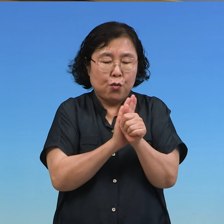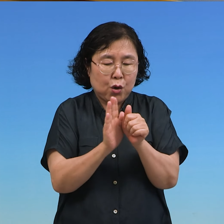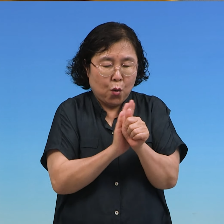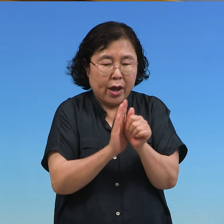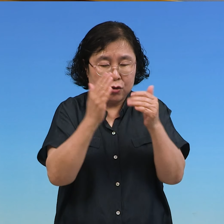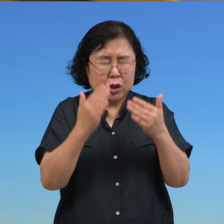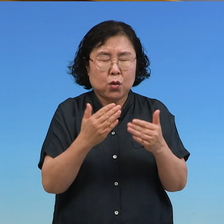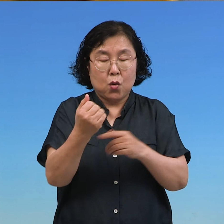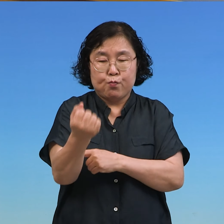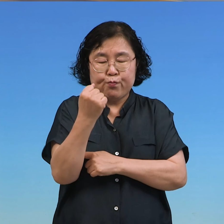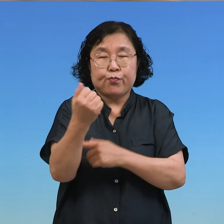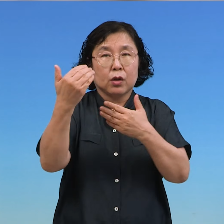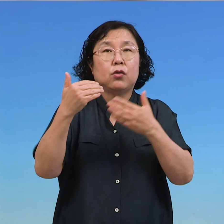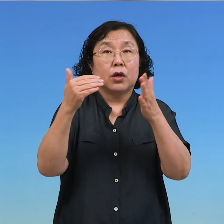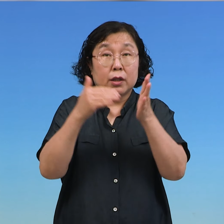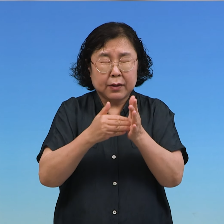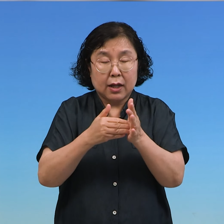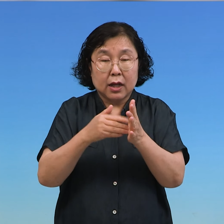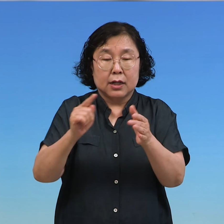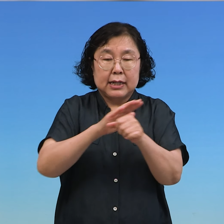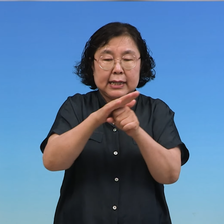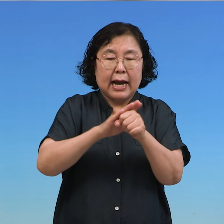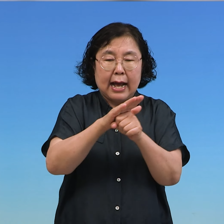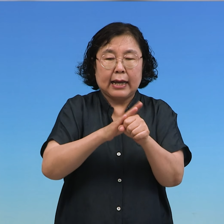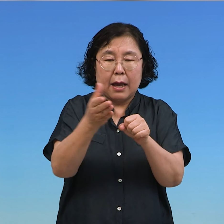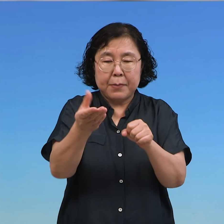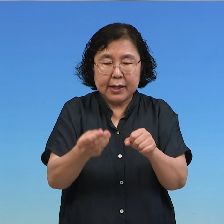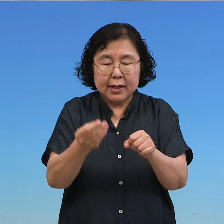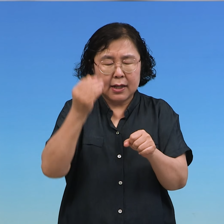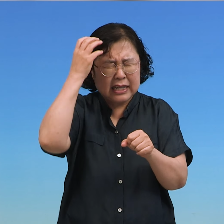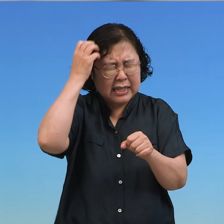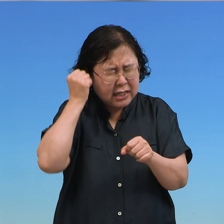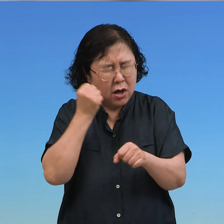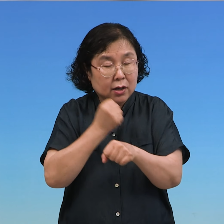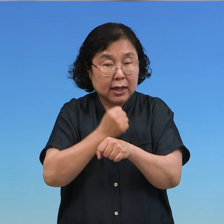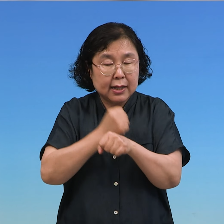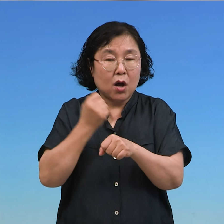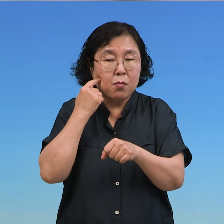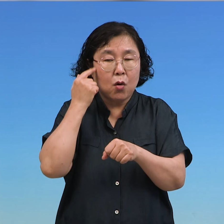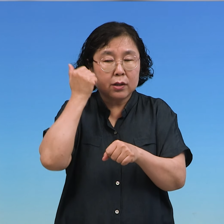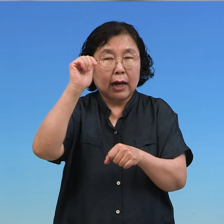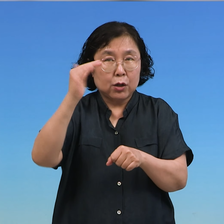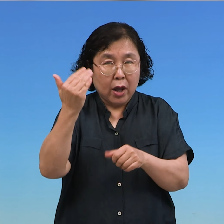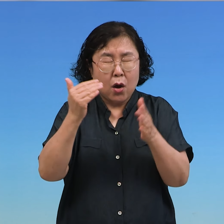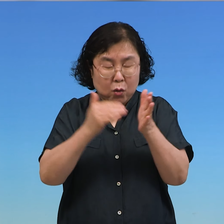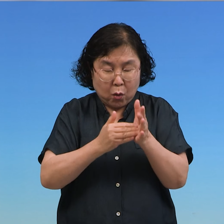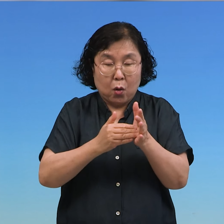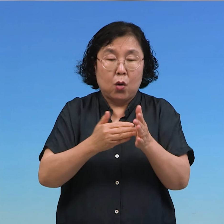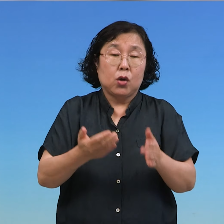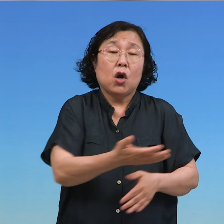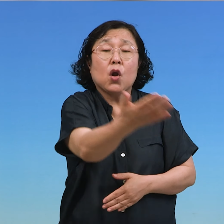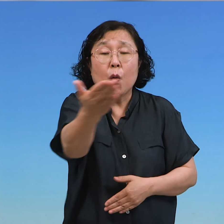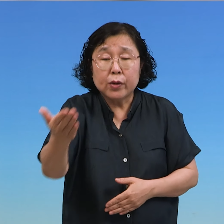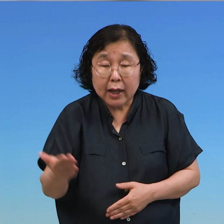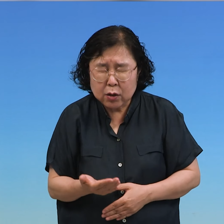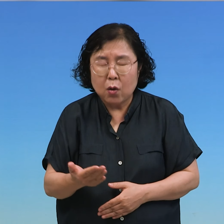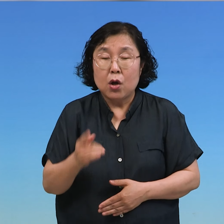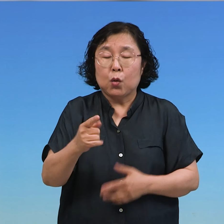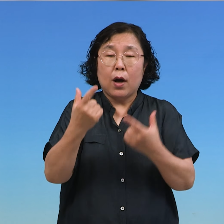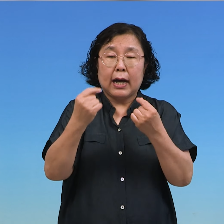힘을 주셨던 거예요 제가 그 사랑의 빚을 잊지 못해서 목사가 되고 여러분에게도 제가 그런 말씀을 선포하는